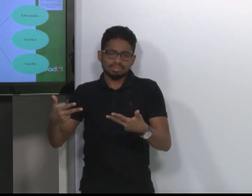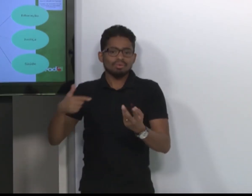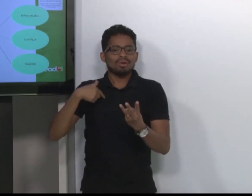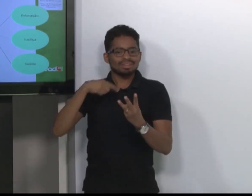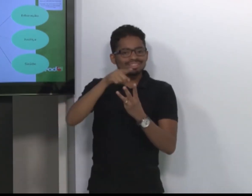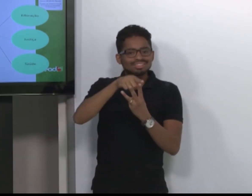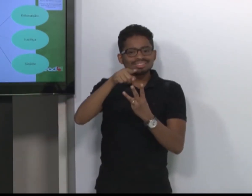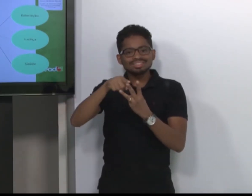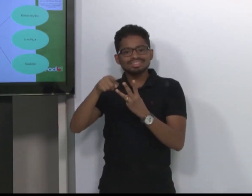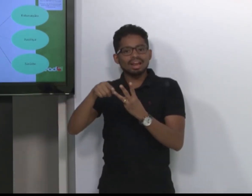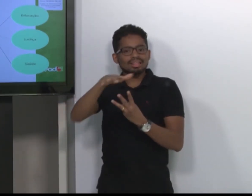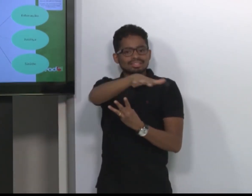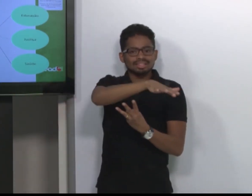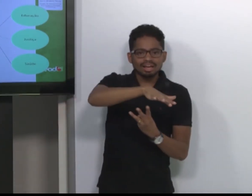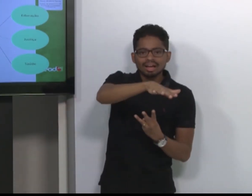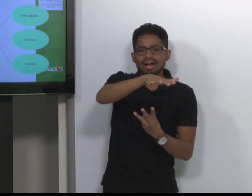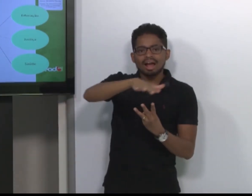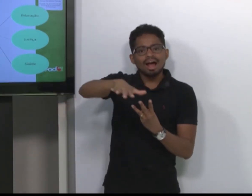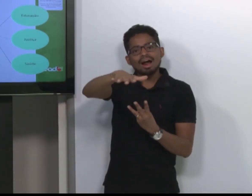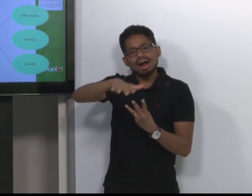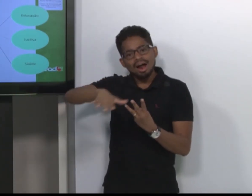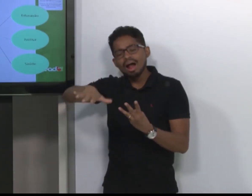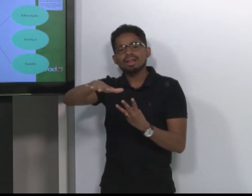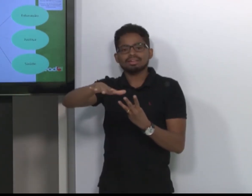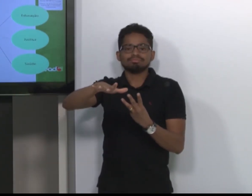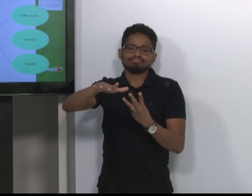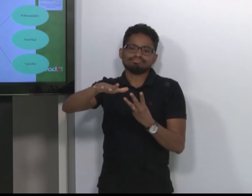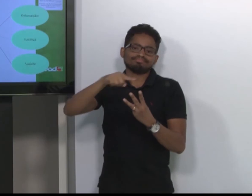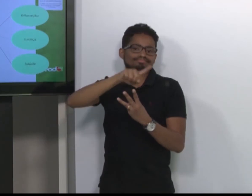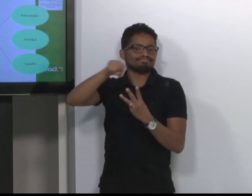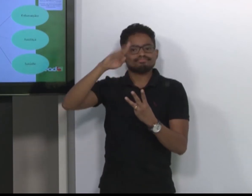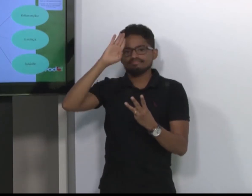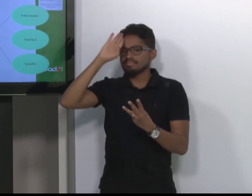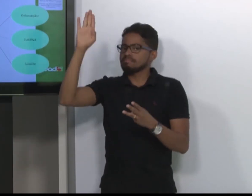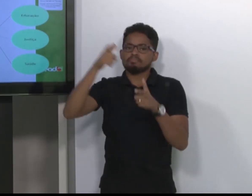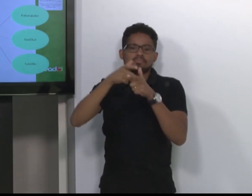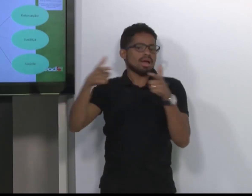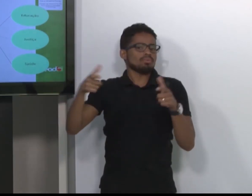que são os principais de atuação do tradutor-intérprete.